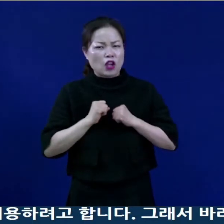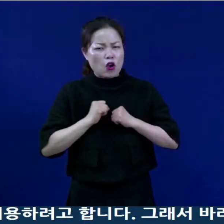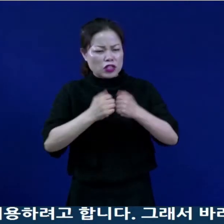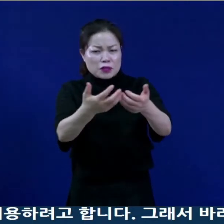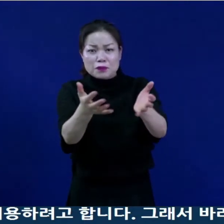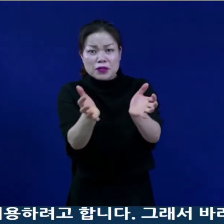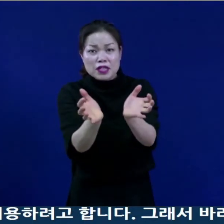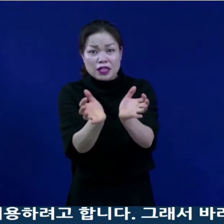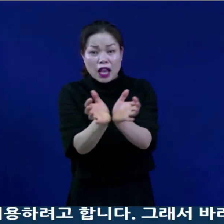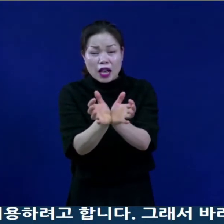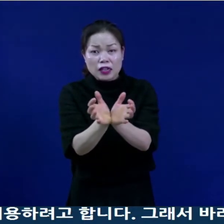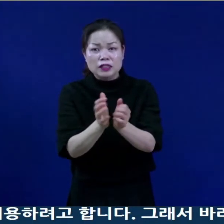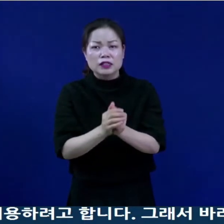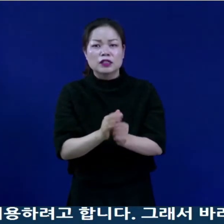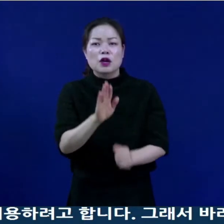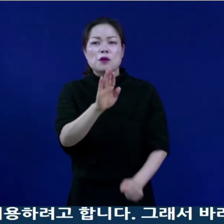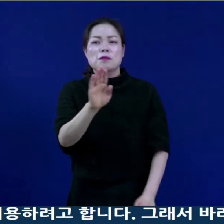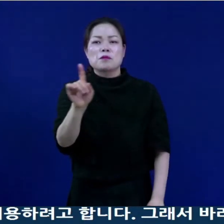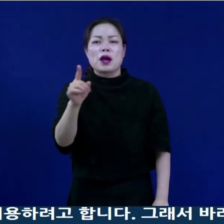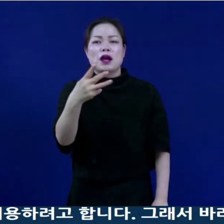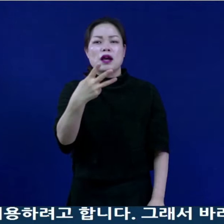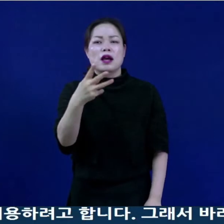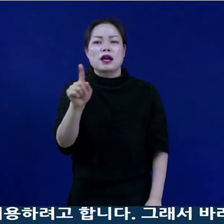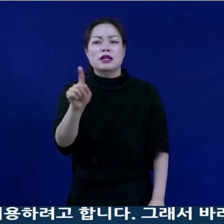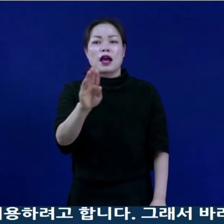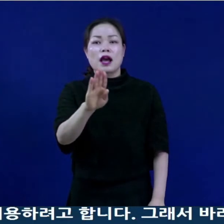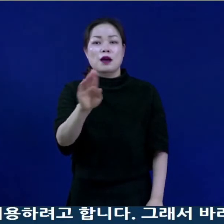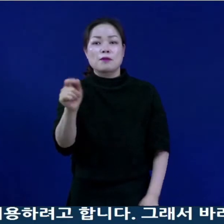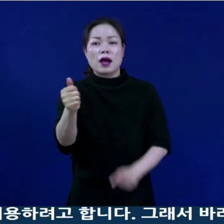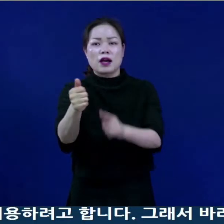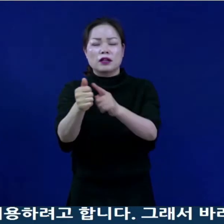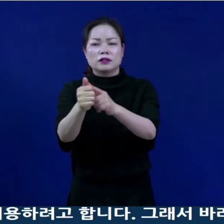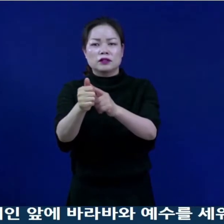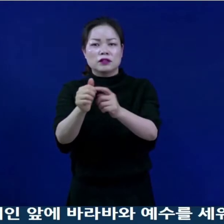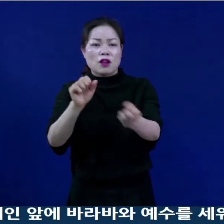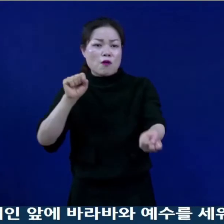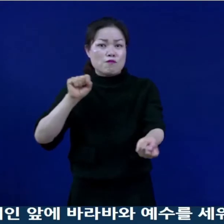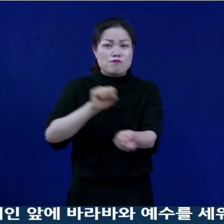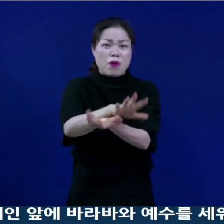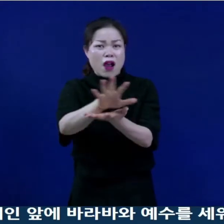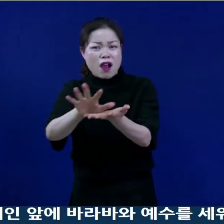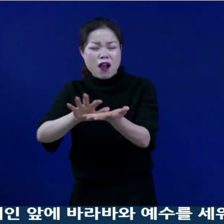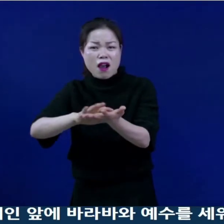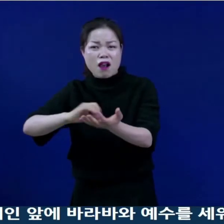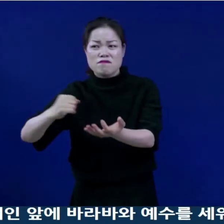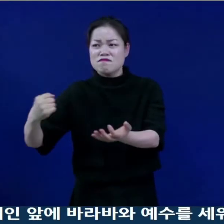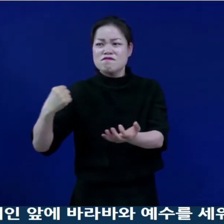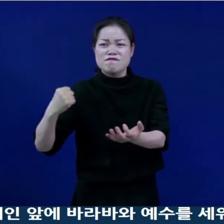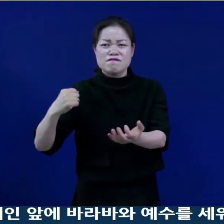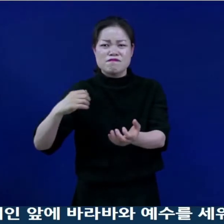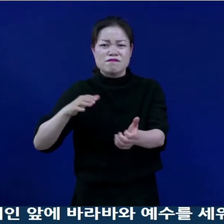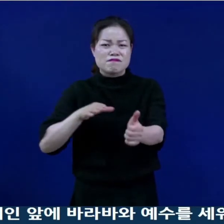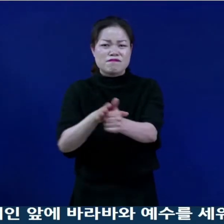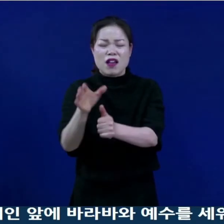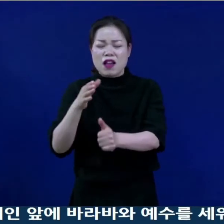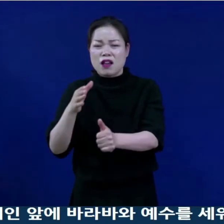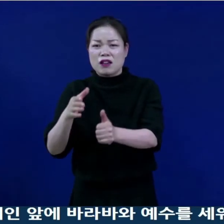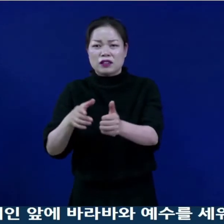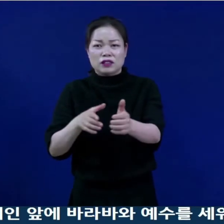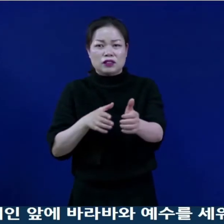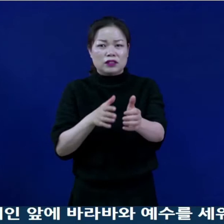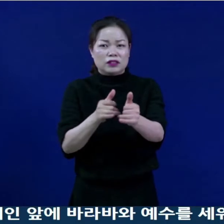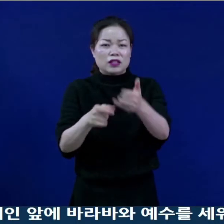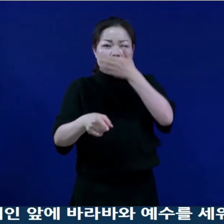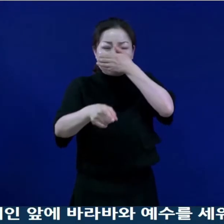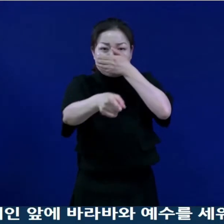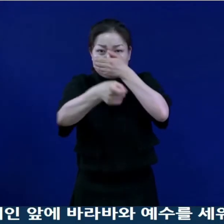추정하거든요. 근데 이 바라바가 어떤 사람이냐면 폭동을 일으키고 폭력을 일삼고 강도를